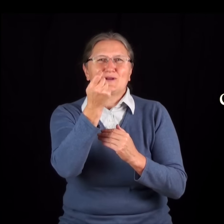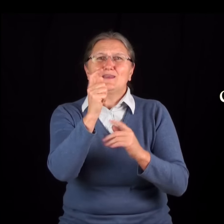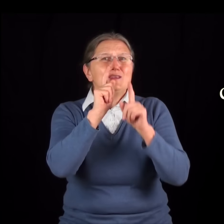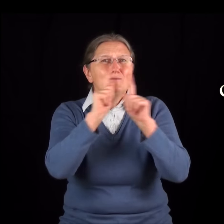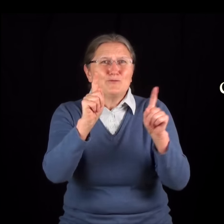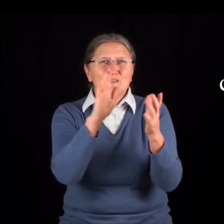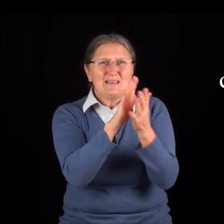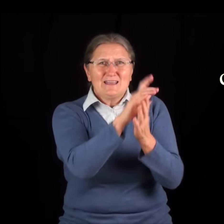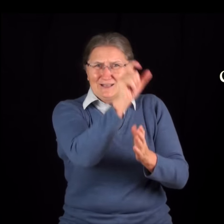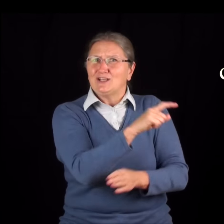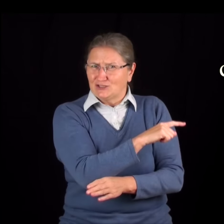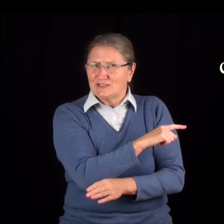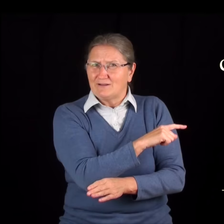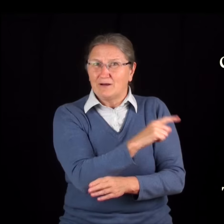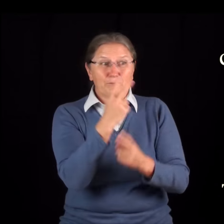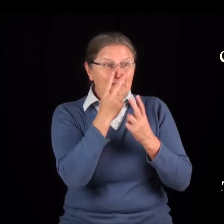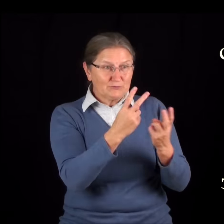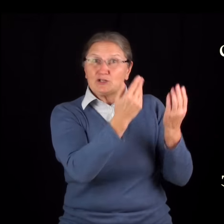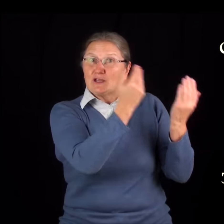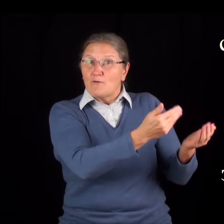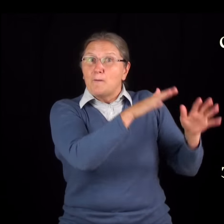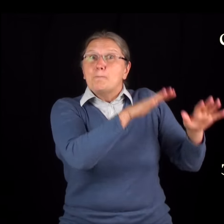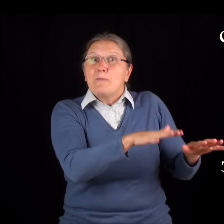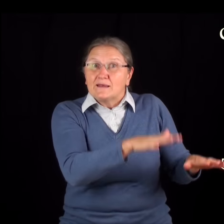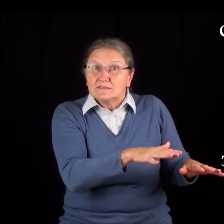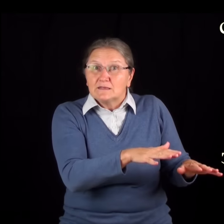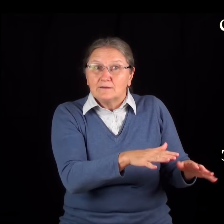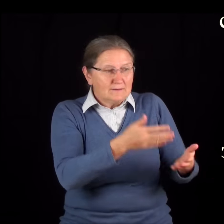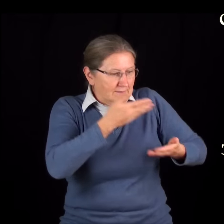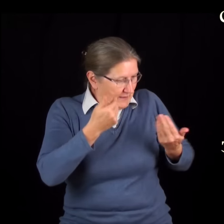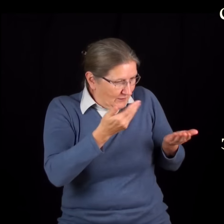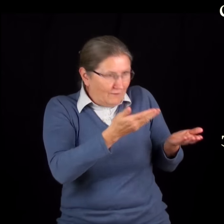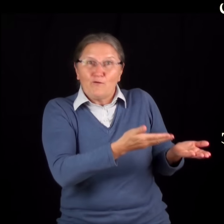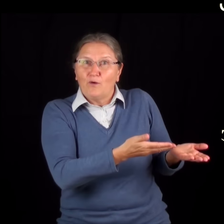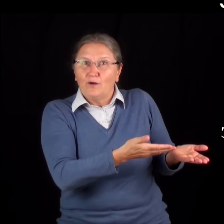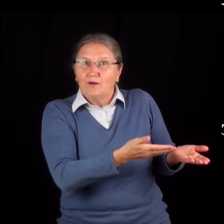и не станет нечестивого. Посмотришь на его место, и нет его.